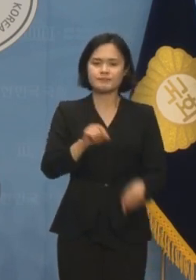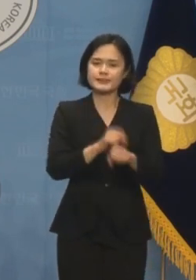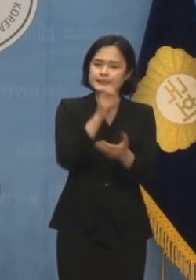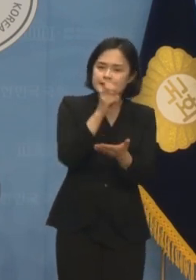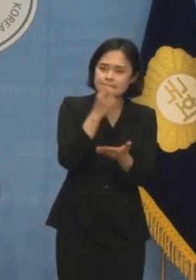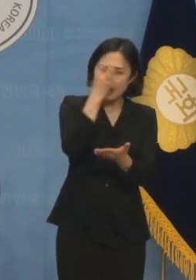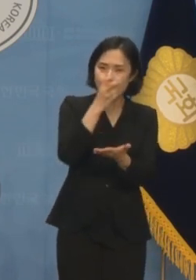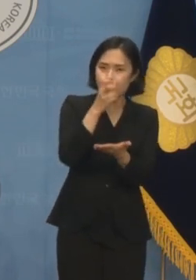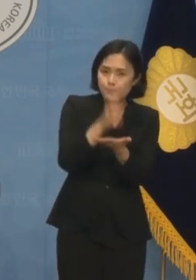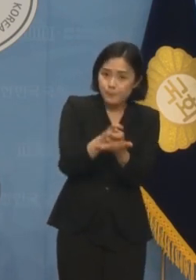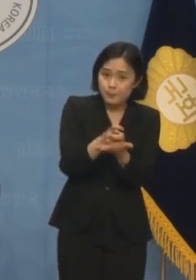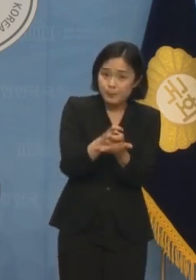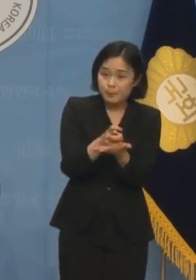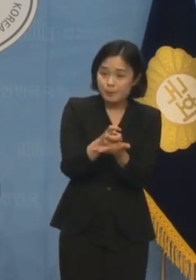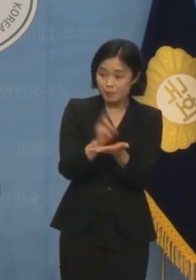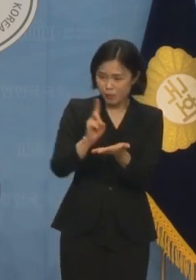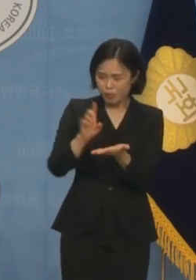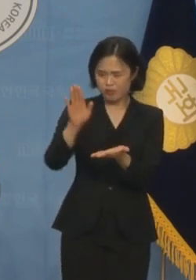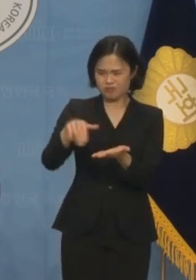맞지 않는 정치 공세라고요?